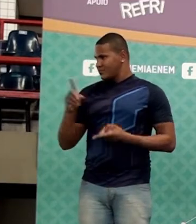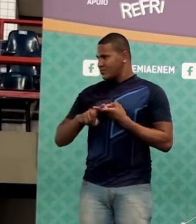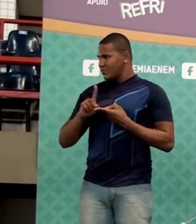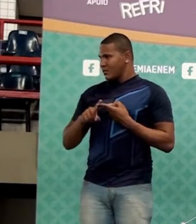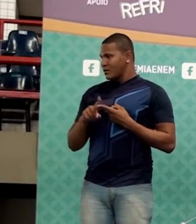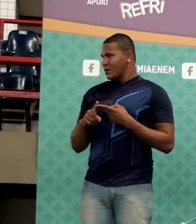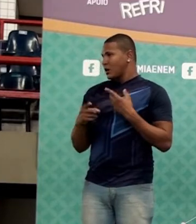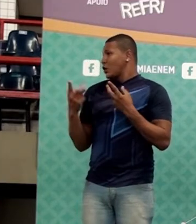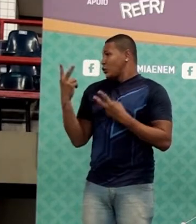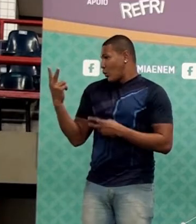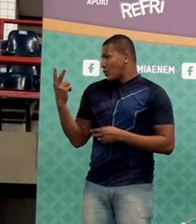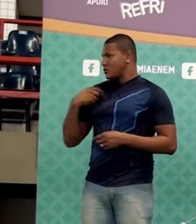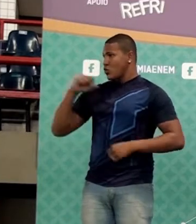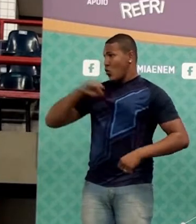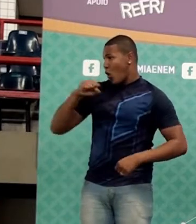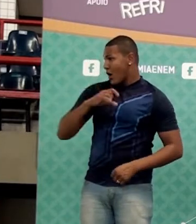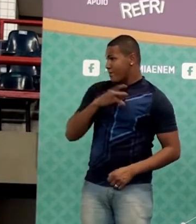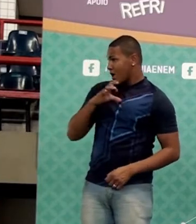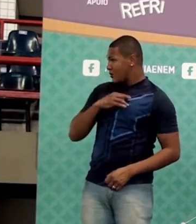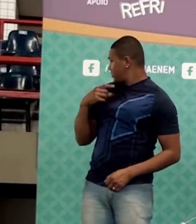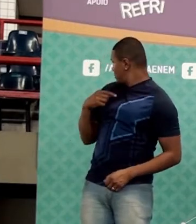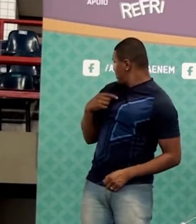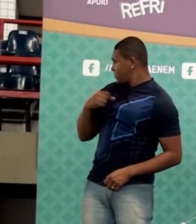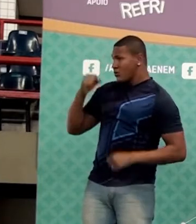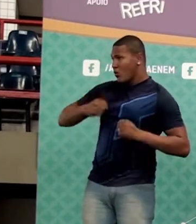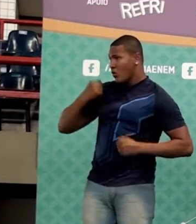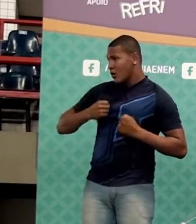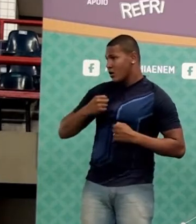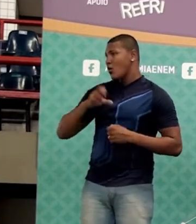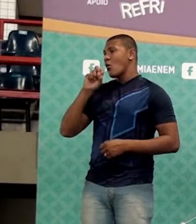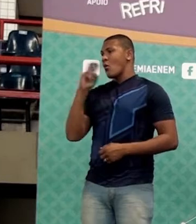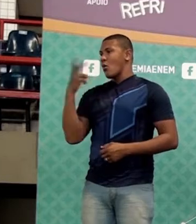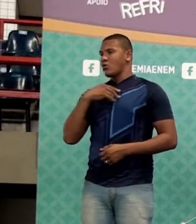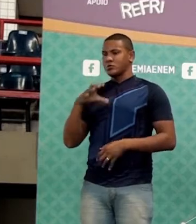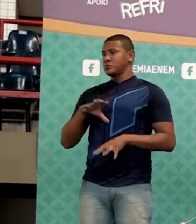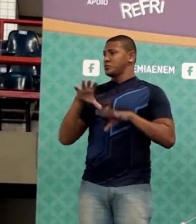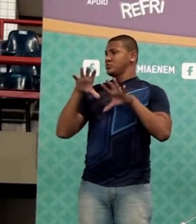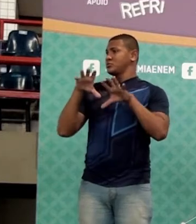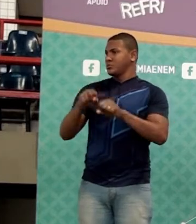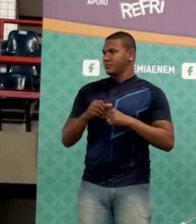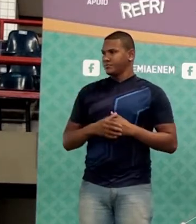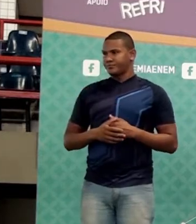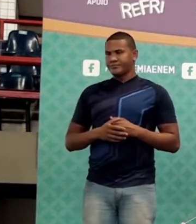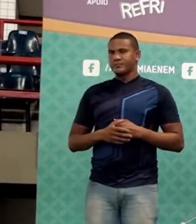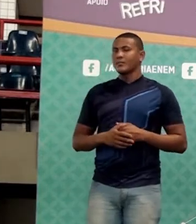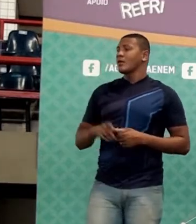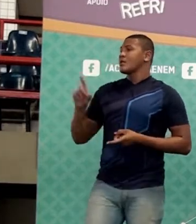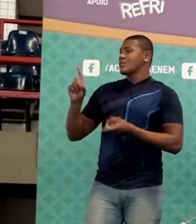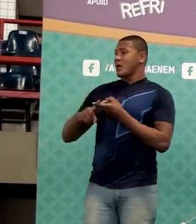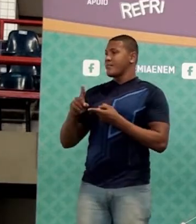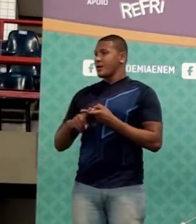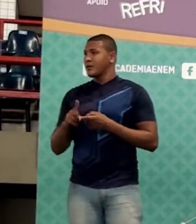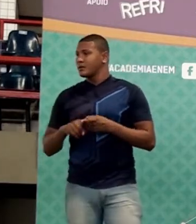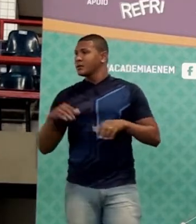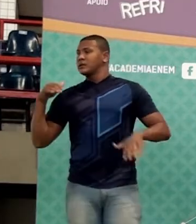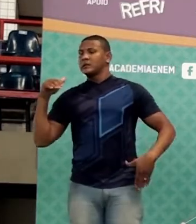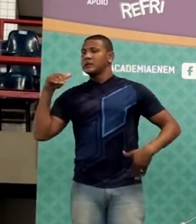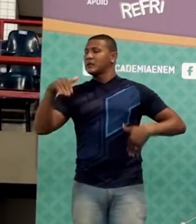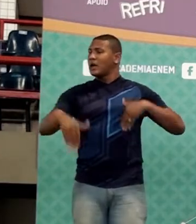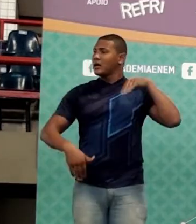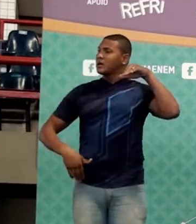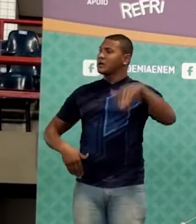ele tinha que comer. Por que ele nadava? Porque ele tinha que se deslocar de uma margem do rio para o outro